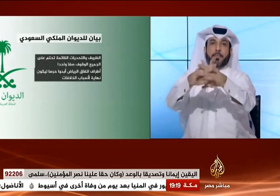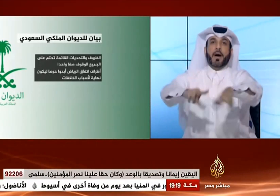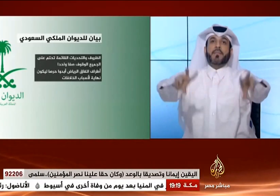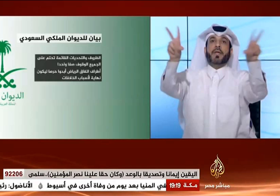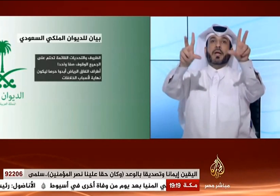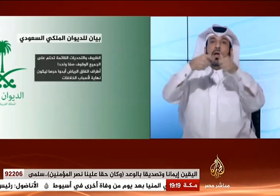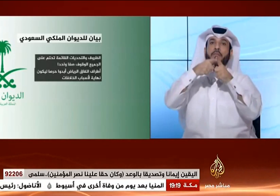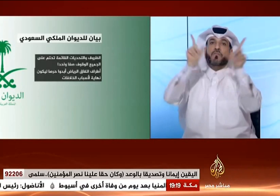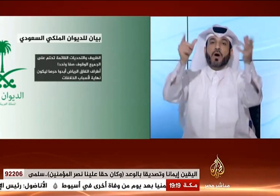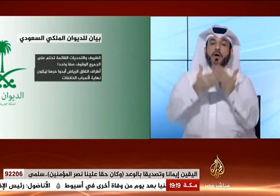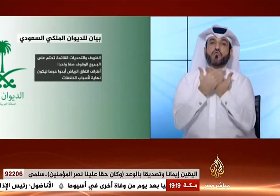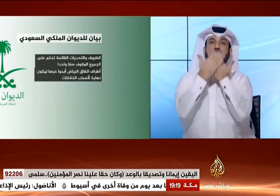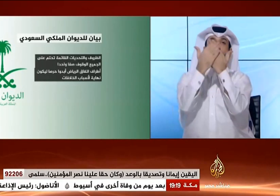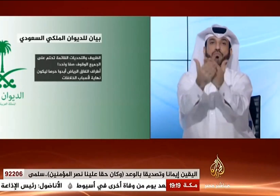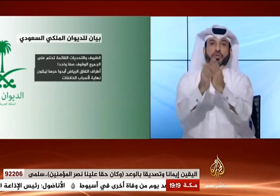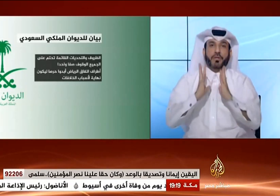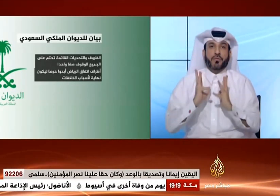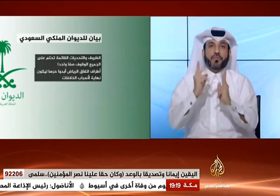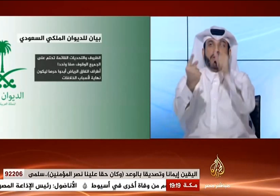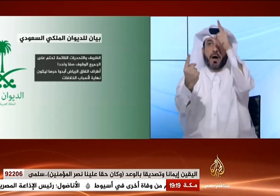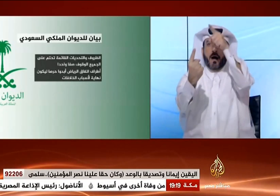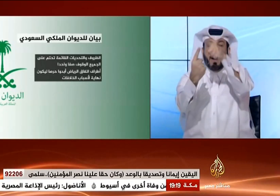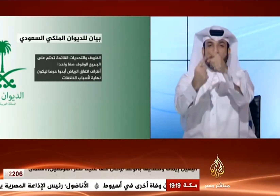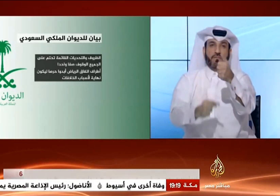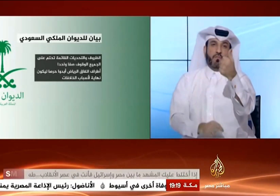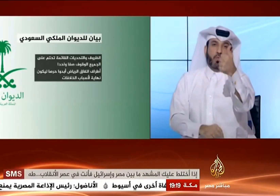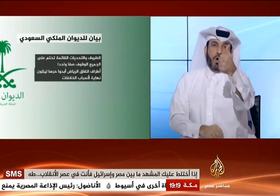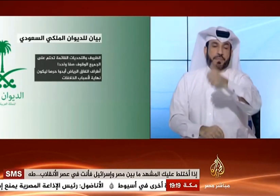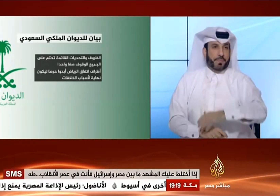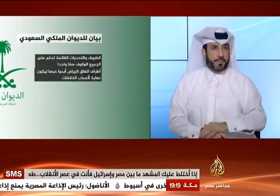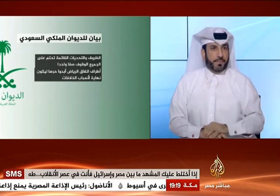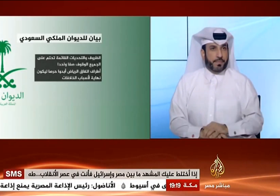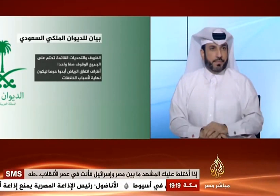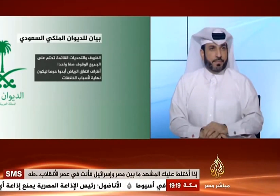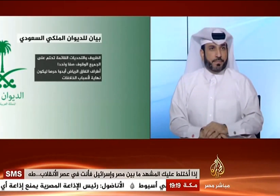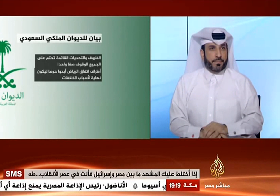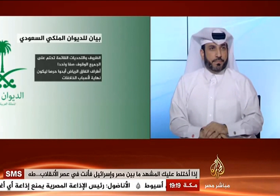وسائل الاعلام معينه لها لتحقيق الخير ودافعه للشر